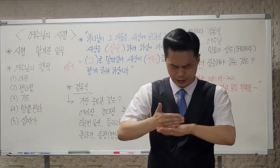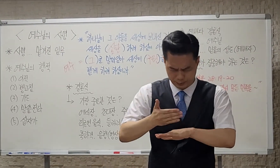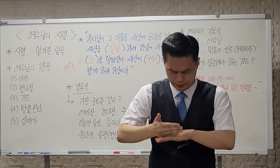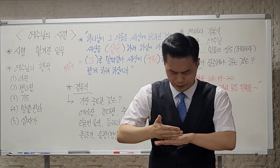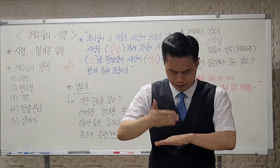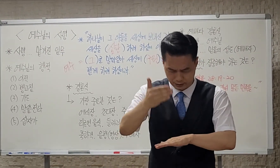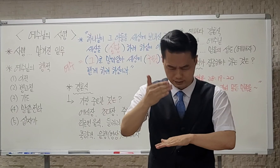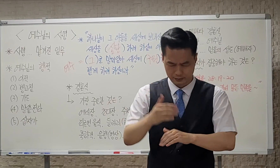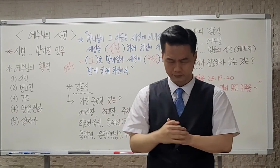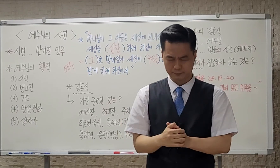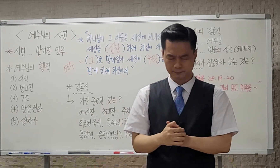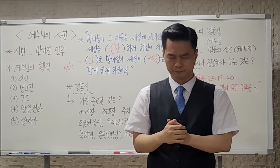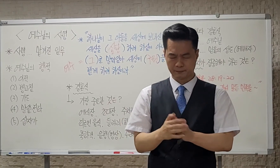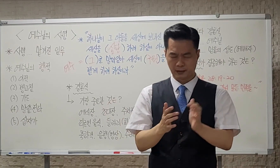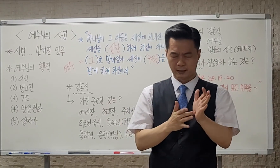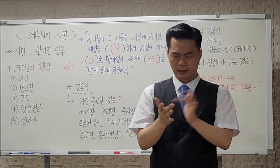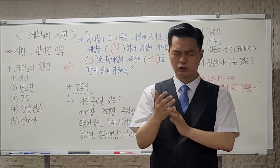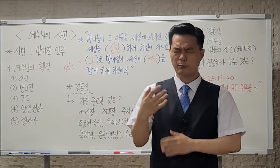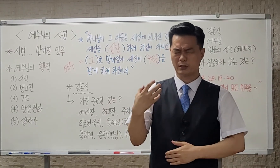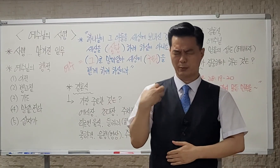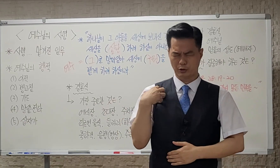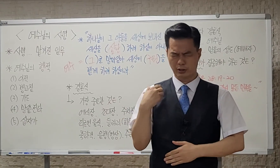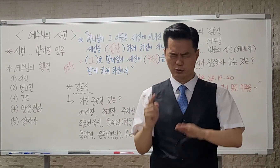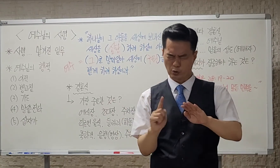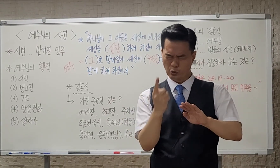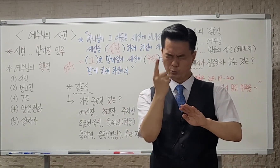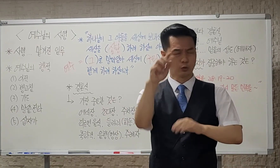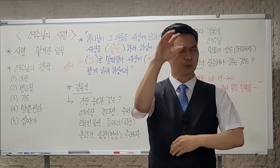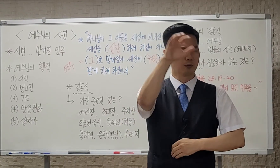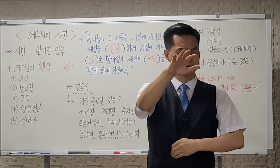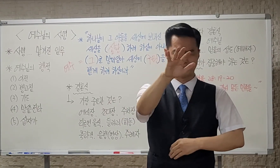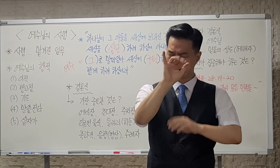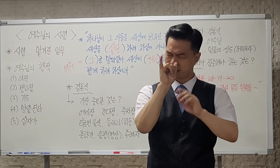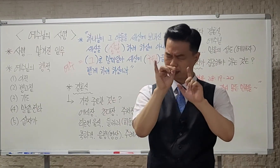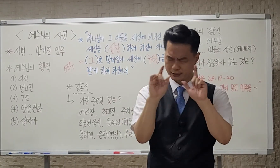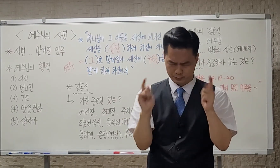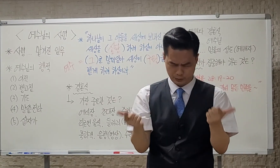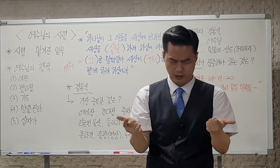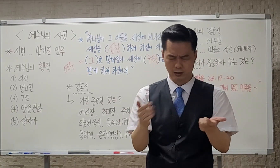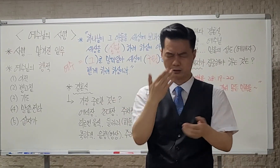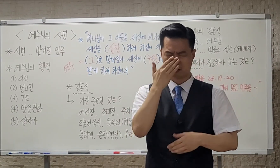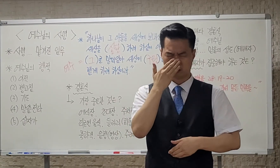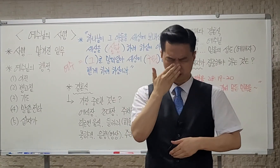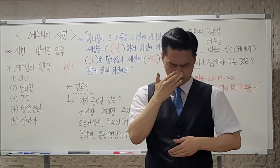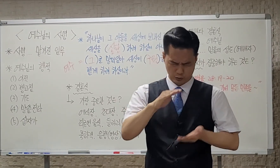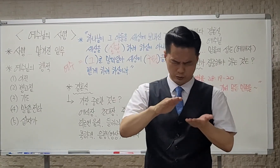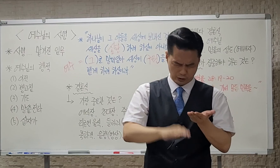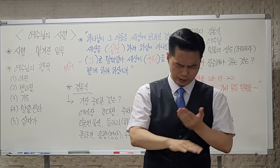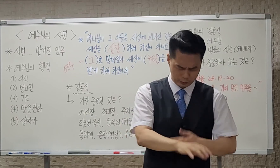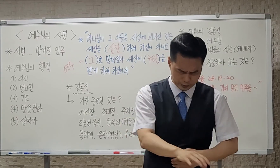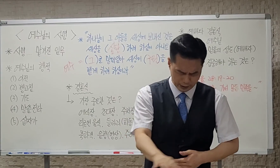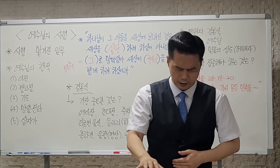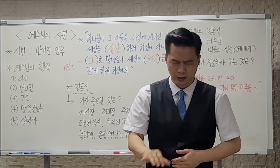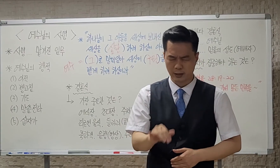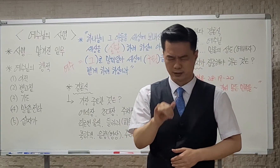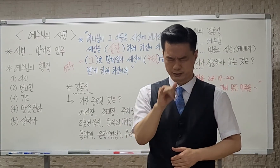감사합니다. 예수님의 사명이 높은 곳에 있지 않았습니다. 낮고 천한 곳에